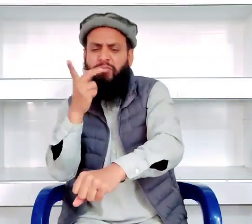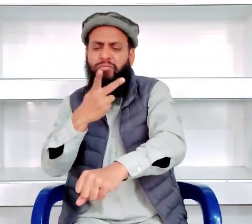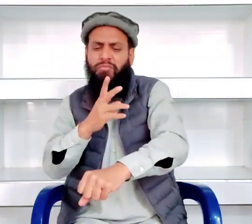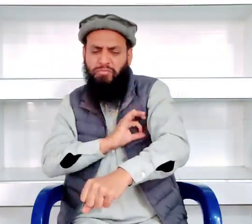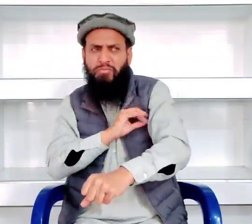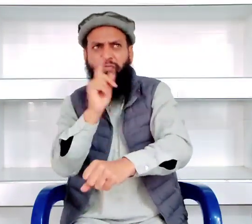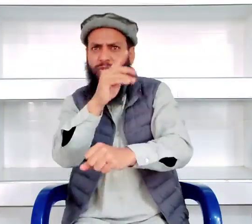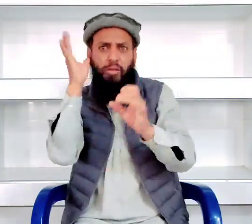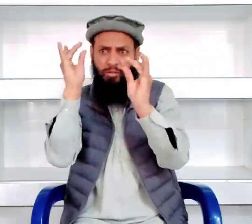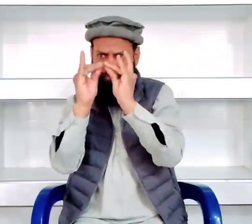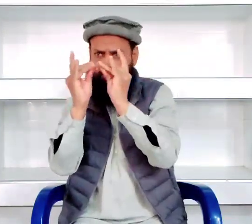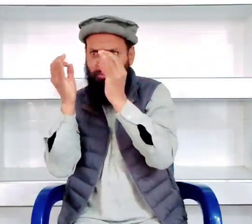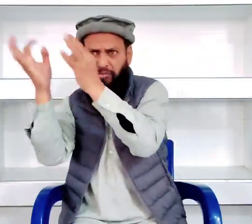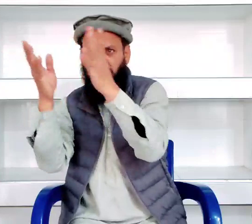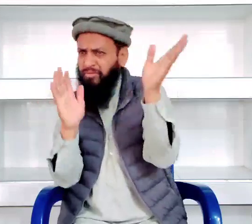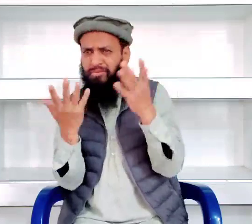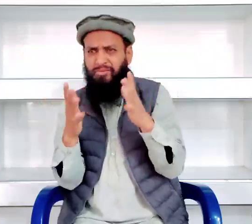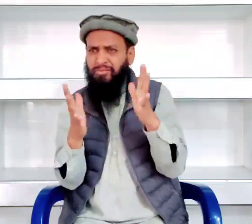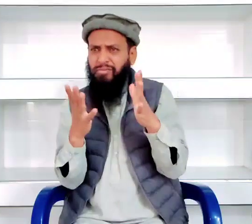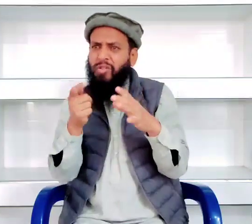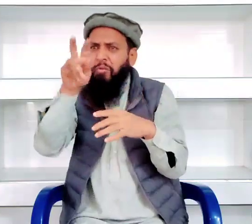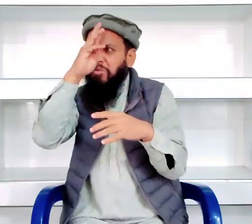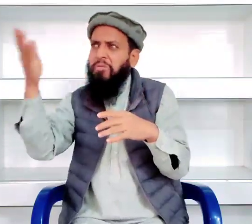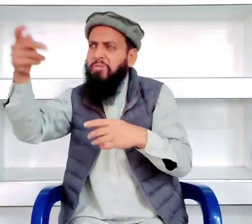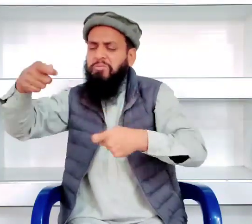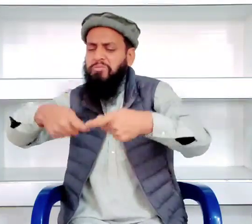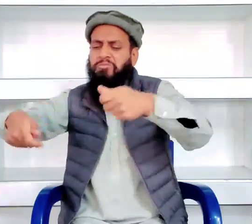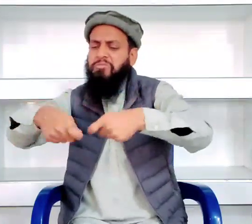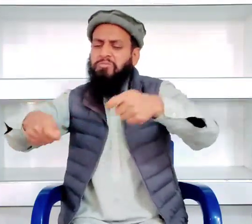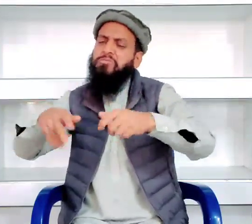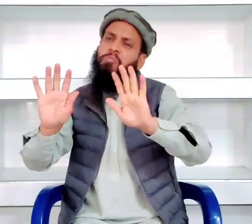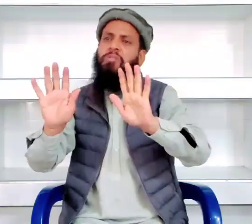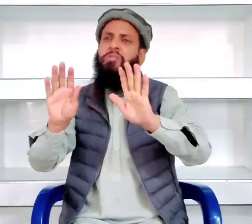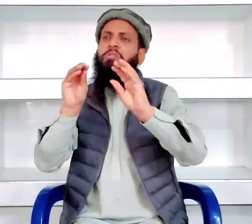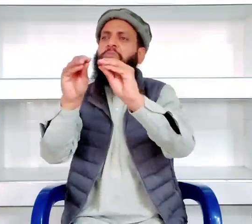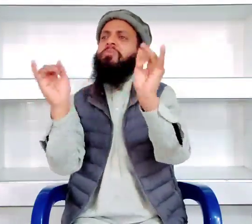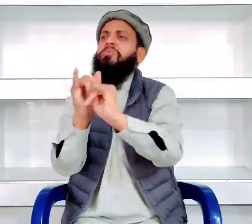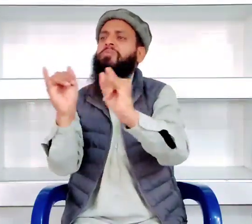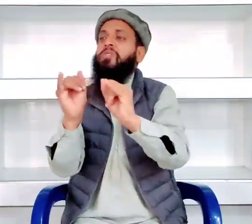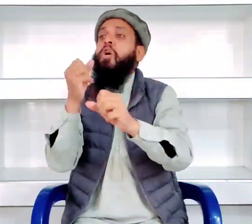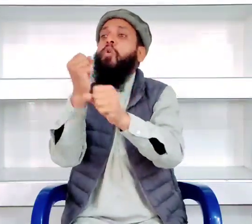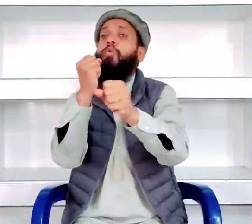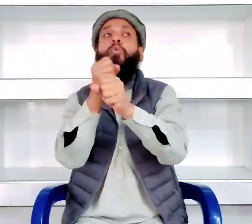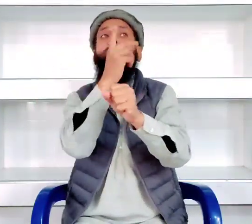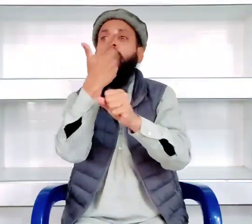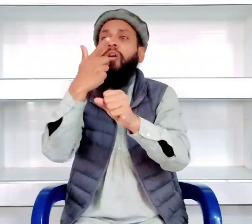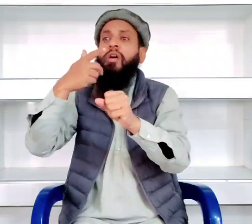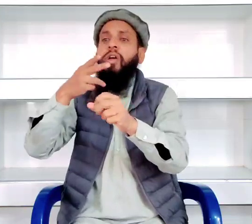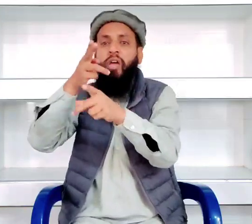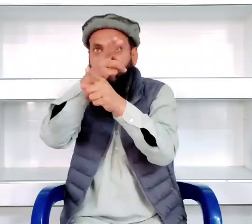ਹੈ ਔਰ ਨਾ ਹੀ ਦੀਨੀ ਕੰਮ ਵਾਸਤੇ ਕੋਈ ਫੰਡ ਨੇ ਫੰਡ ਨੇ ਤੇ ਕਜਰਾਂ ਵਾਸਤੇ ਮੌਜੂਦ ਹੈ ਹਾਂਜੀ ਬਕਾਇਦਾ ਤੌਰ ਤੇ ਫਿਲਮ ਇੰਡਸਟਰੀ ਵਾਸਤੇ ਆ ਜਾਂਦਾ ਕਿ ਇੰਨੇ